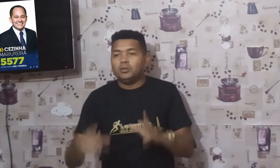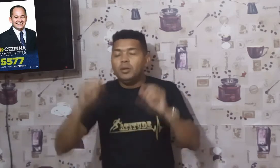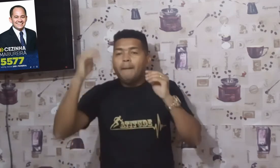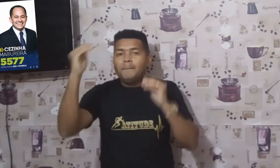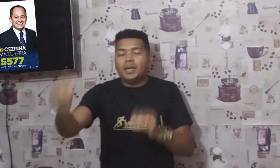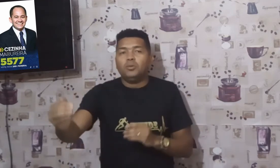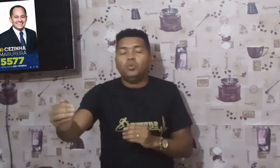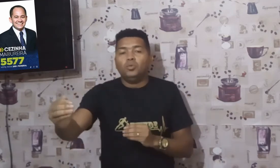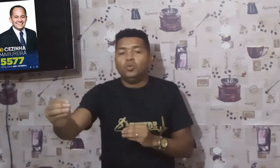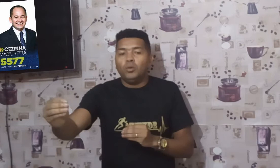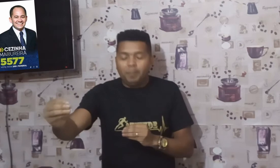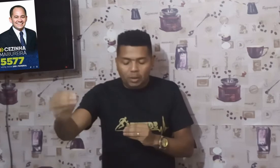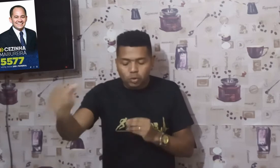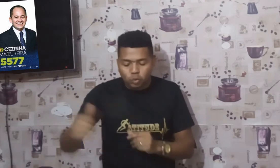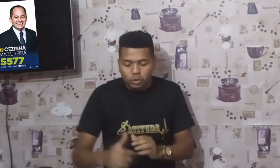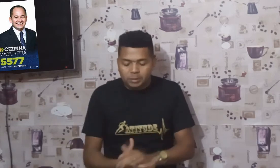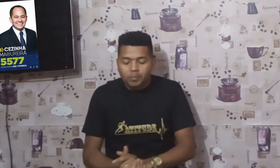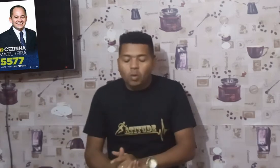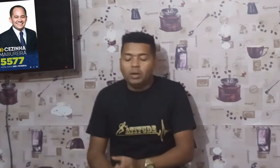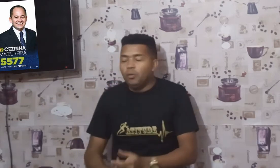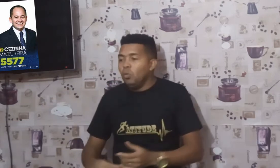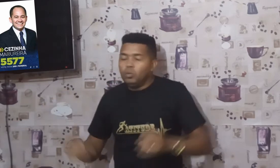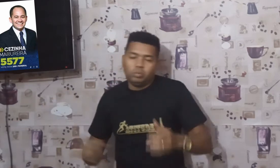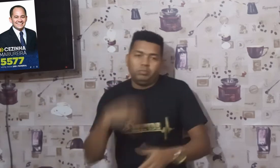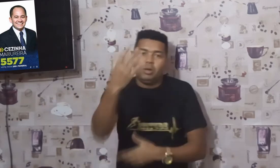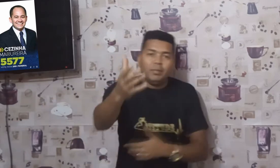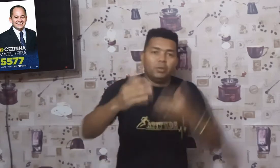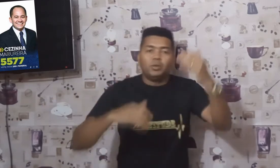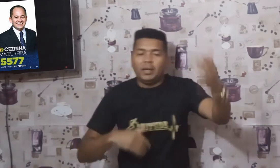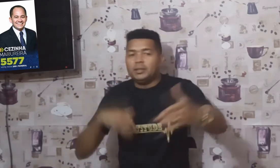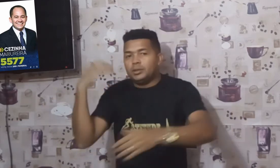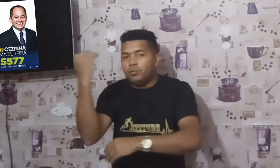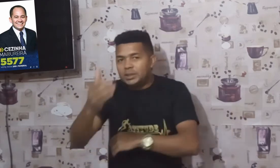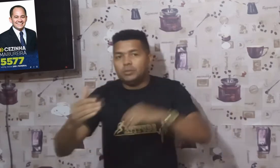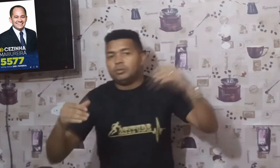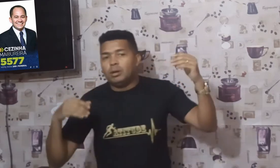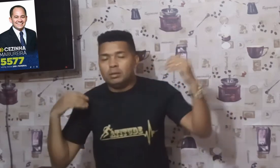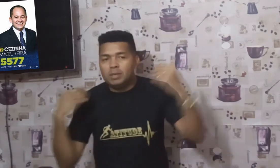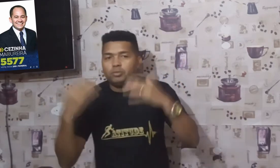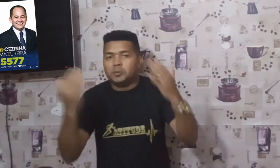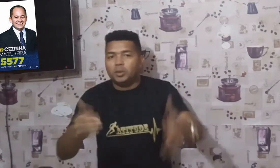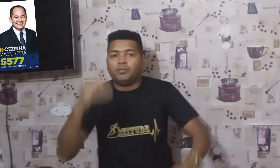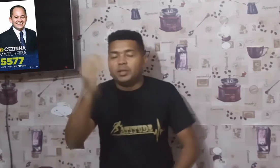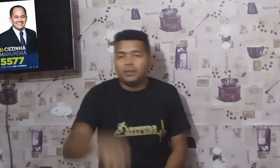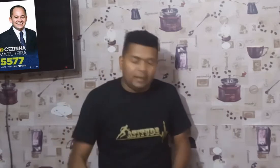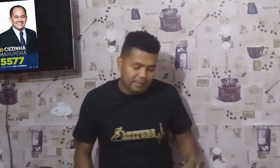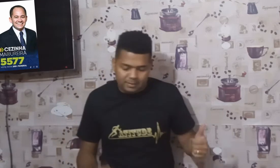sendo beneficiado pelo SUS, quando seu amigo, seu parente, seu vizinho, sua irmã, sua esposa for internado, tá